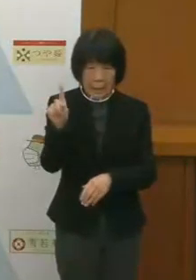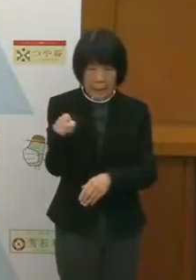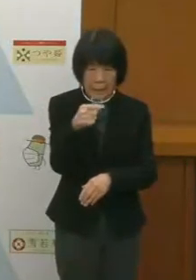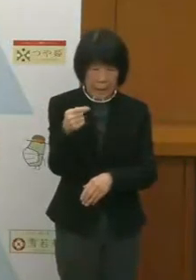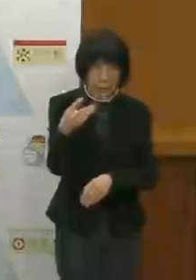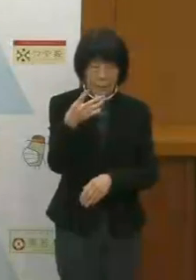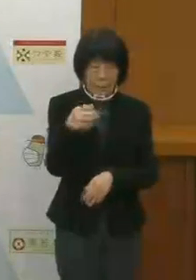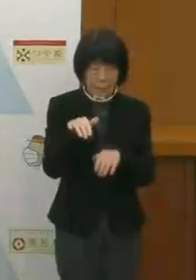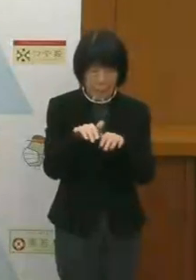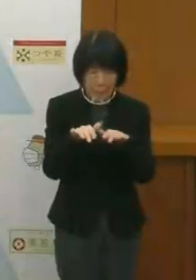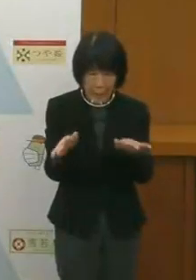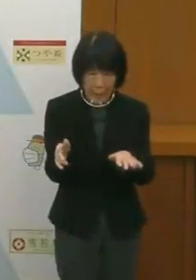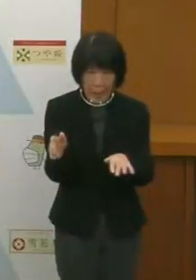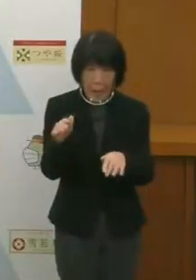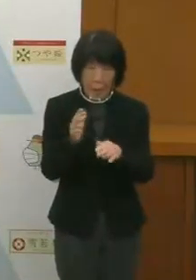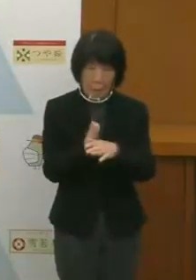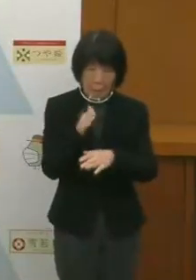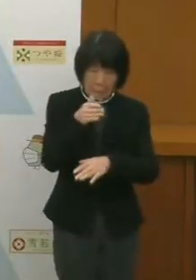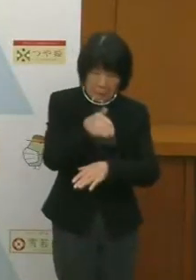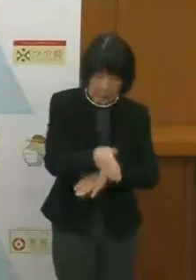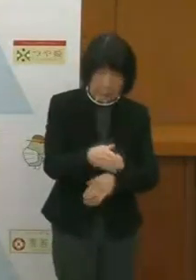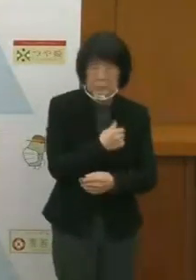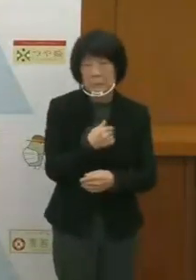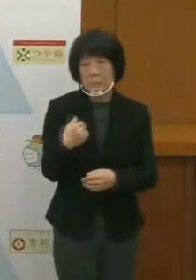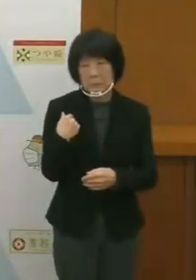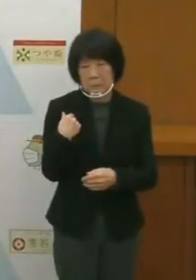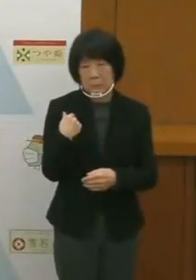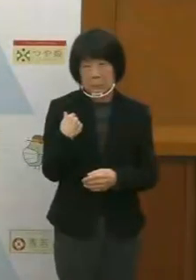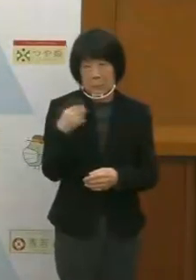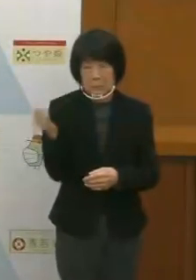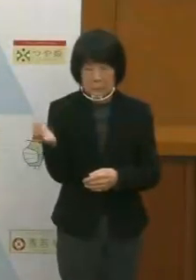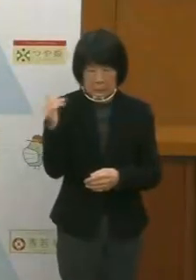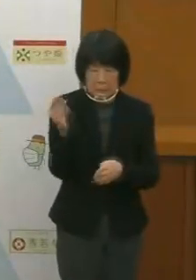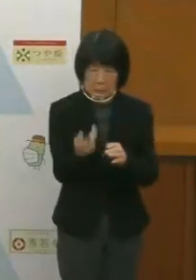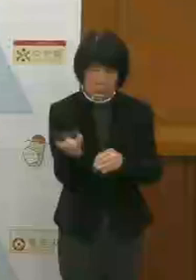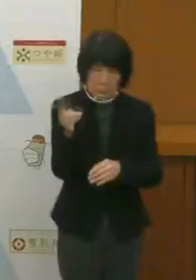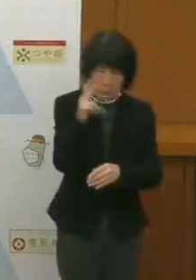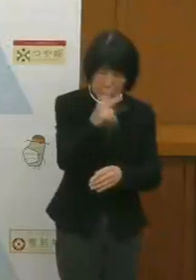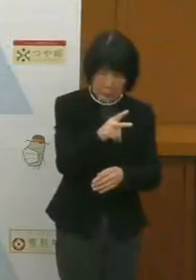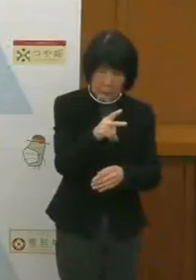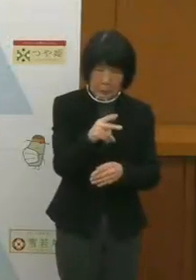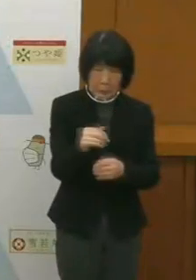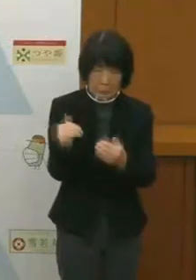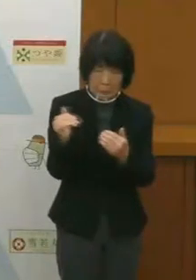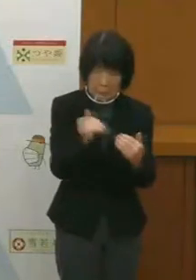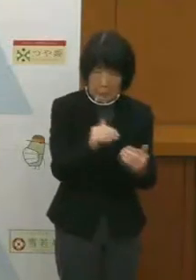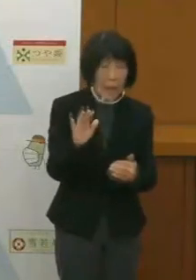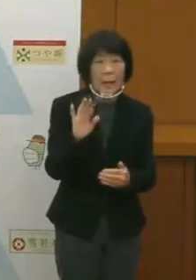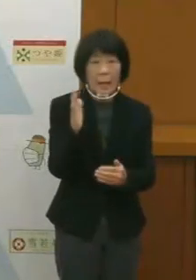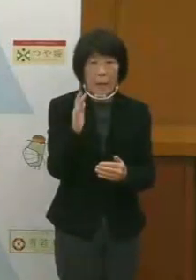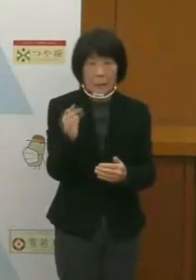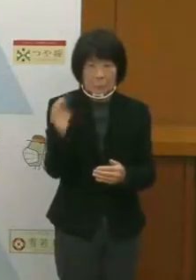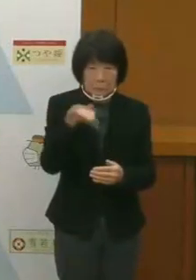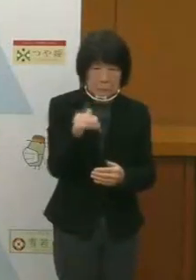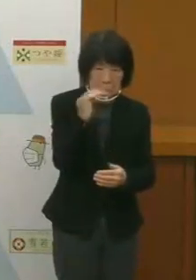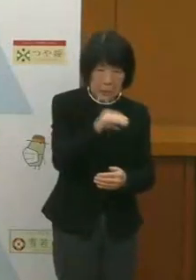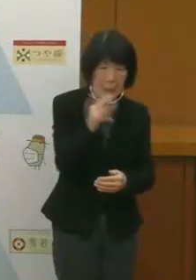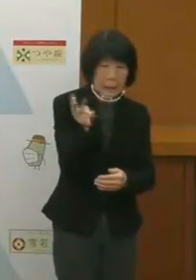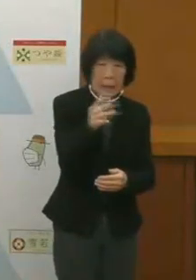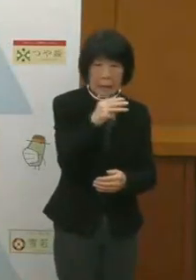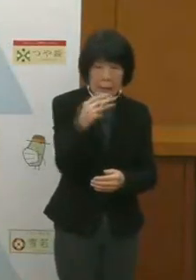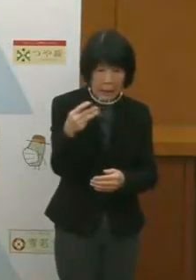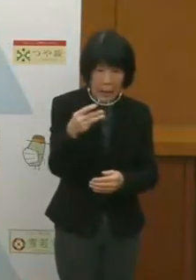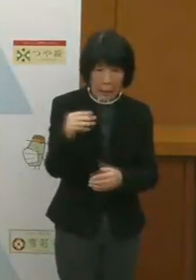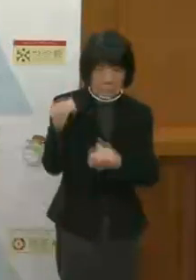は乗り切りましたけれども、第二波は ありませんでした。で、第三波の兆し